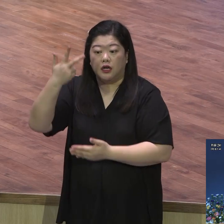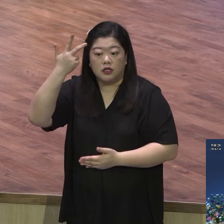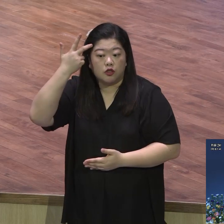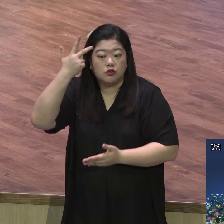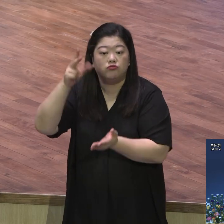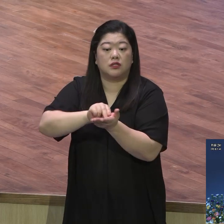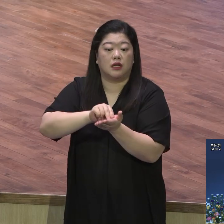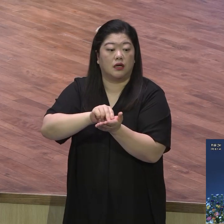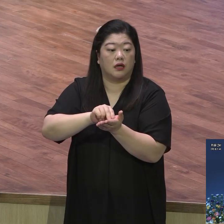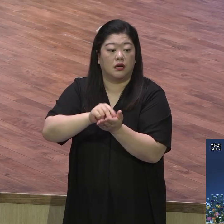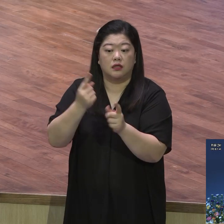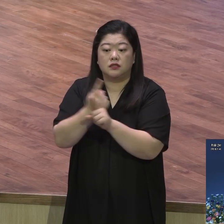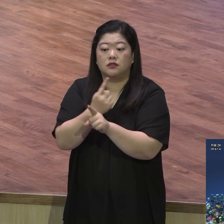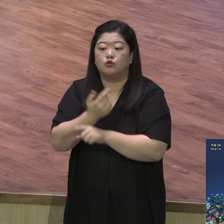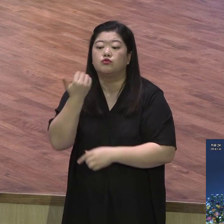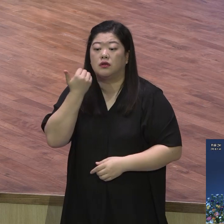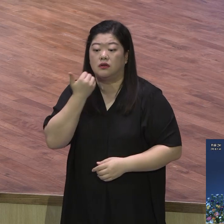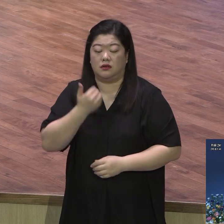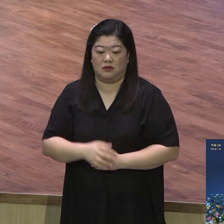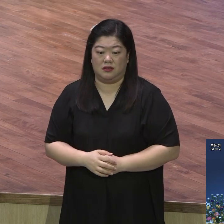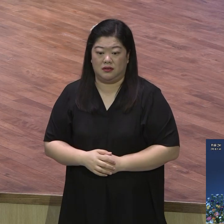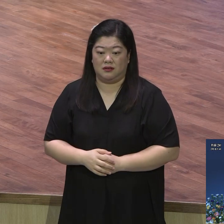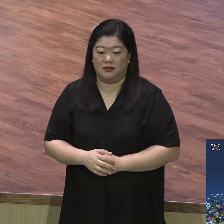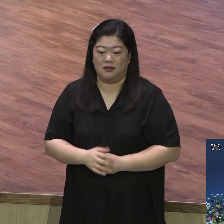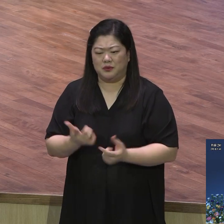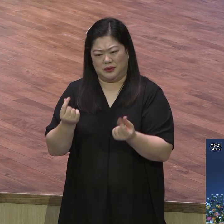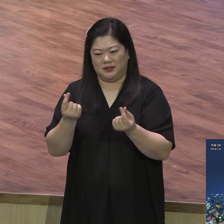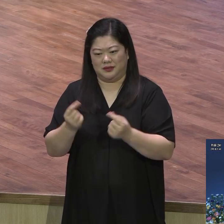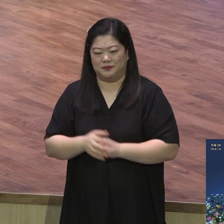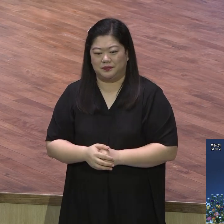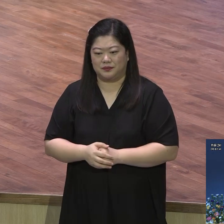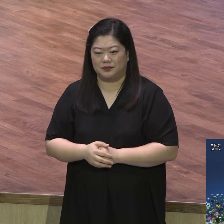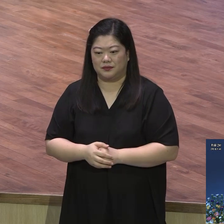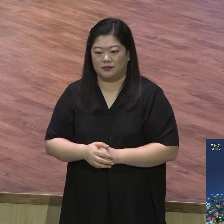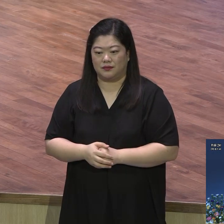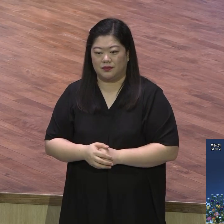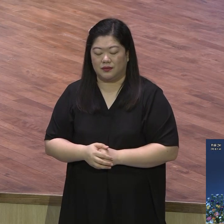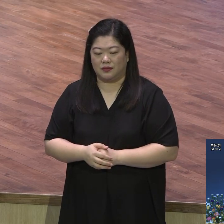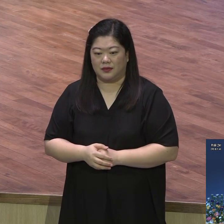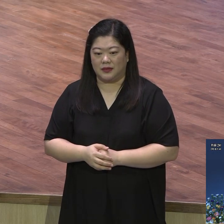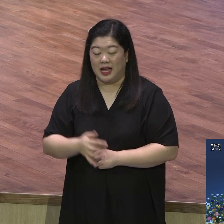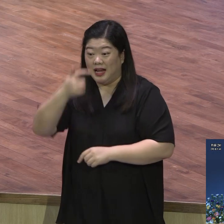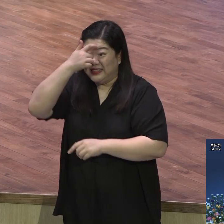은혜 못 받는 병, 그것도 보통 병이 아거든요. 예배 못 드리는 병.